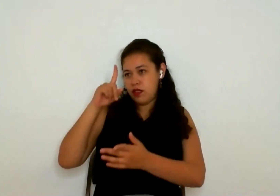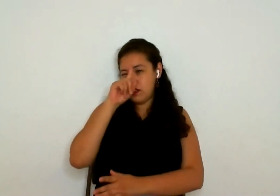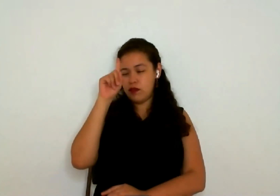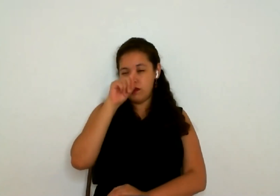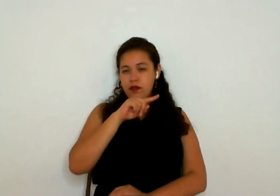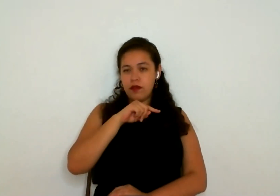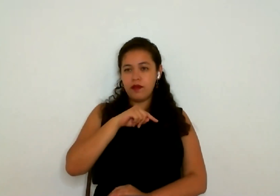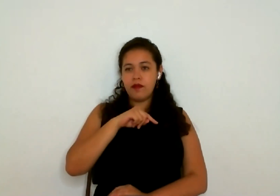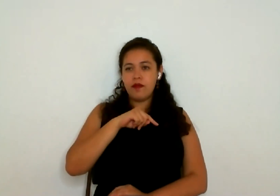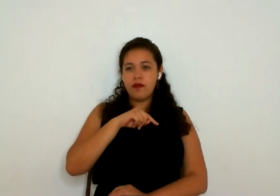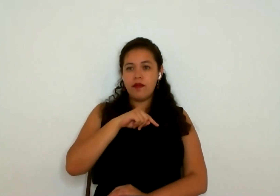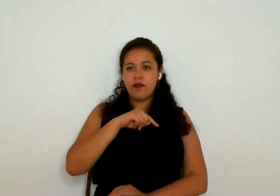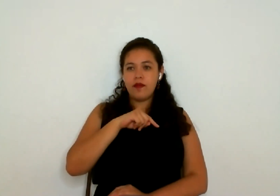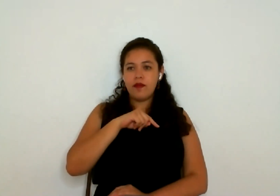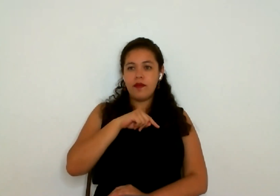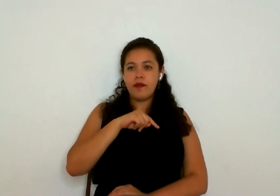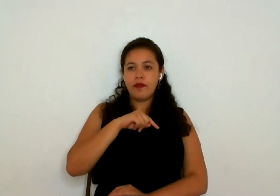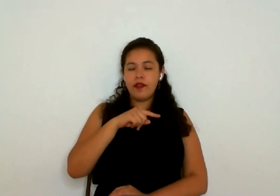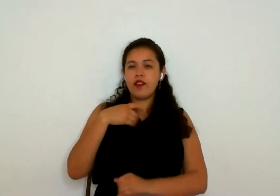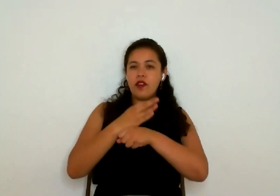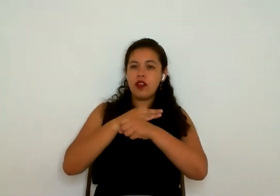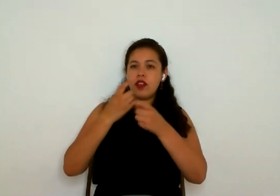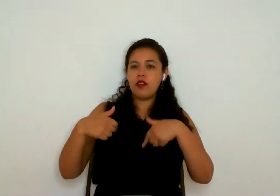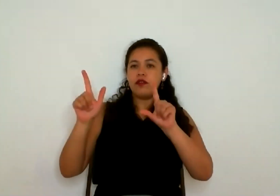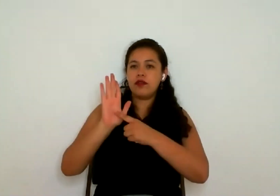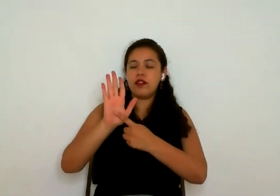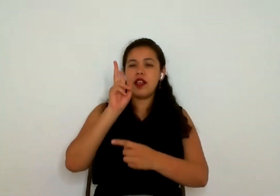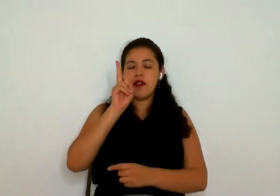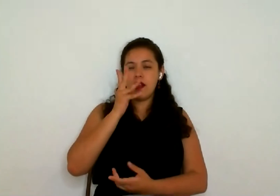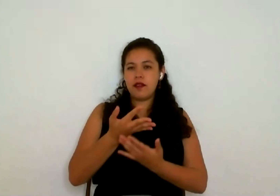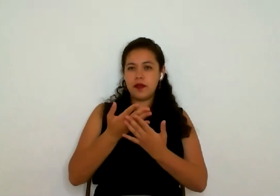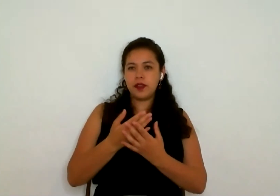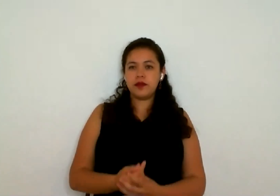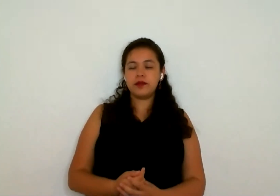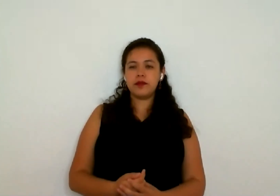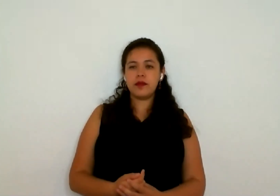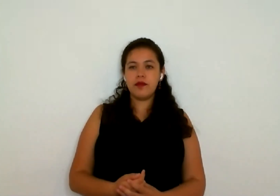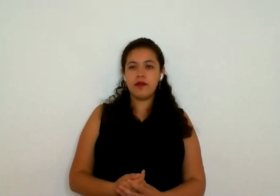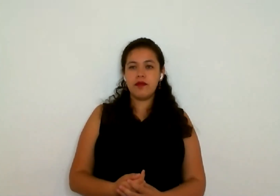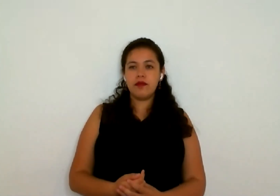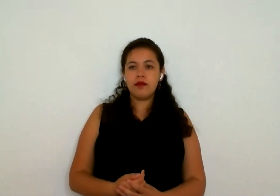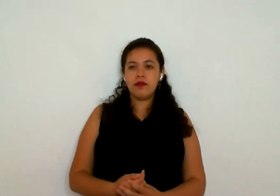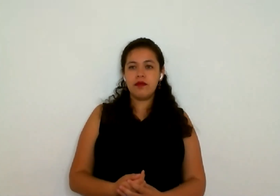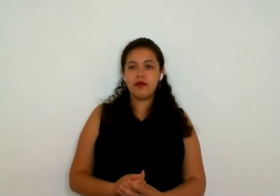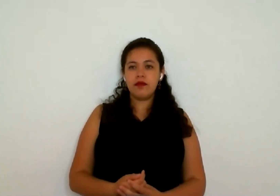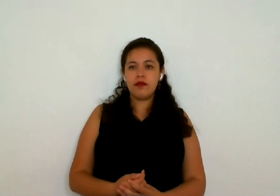incluye eso les iba a mostrar ahorita déjenme ver habíamos agregado